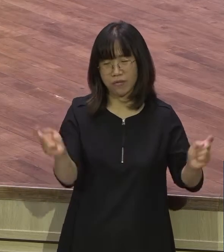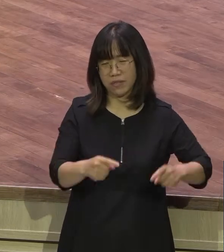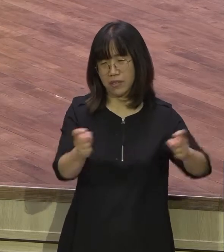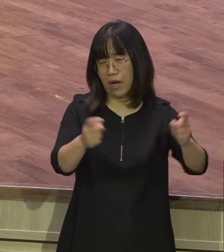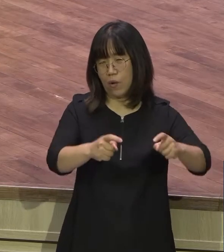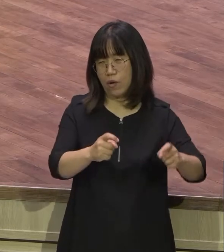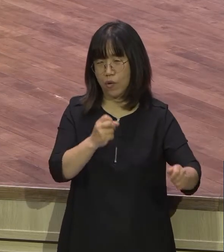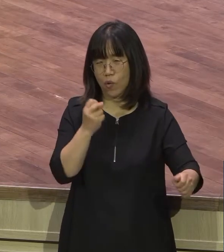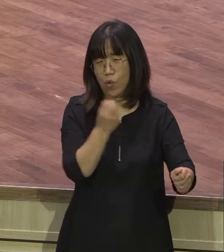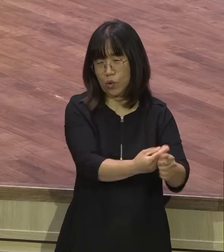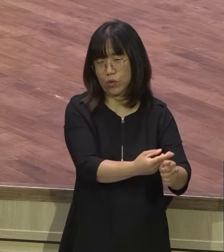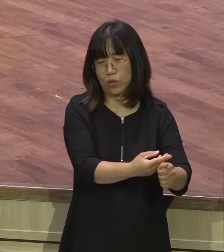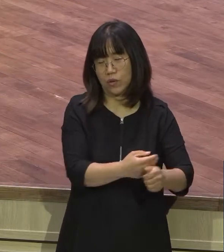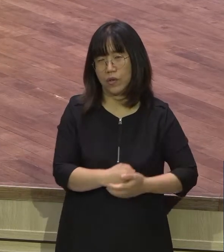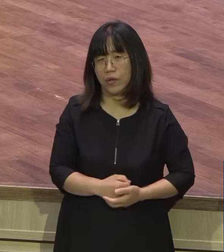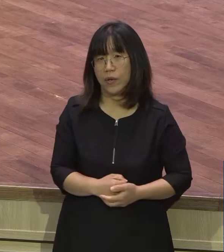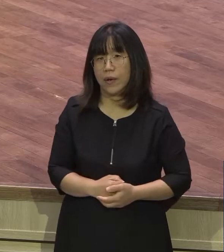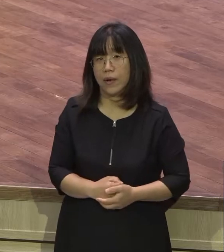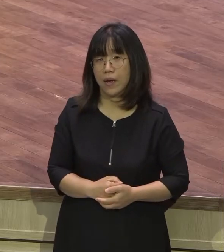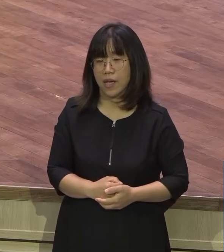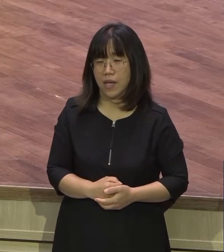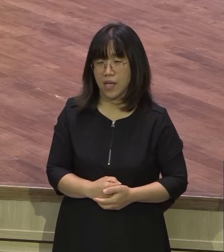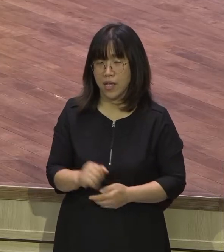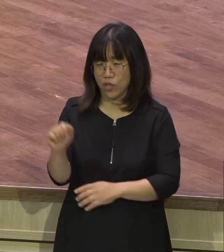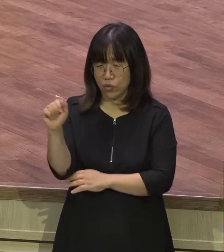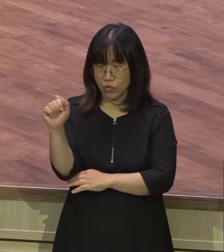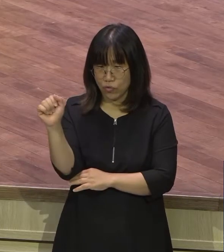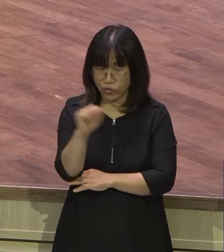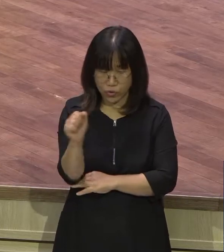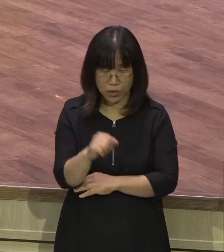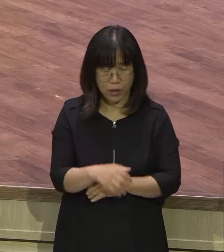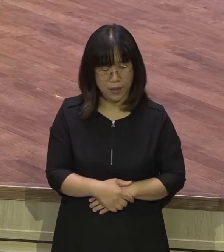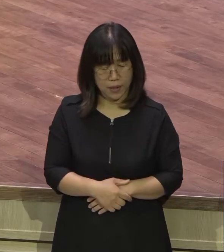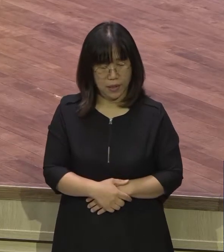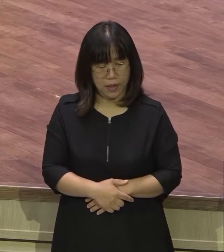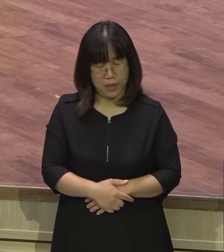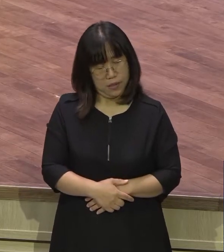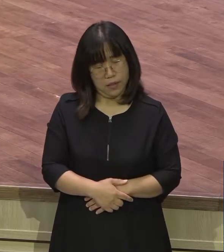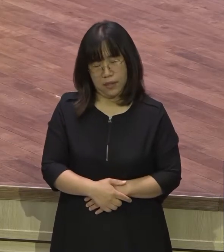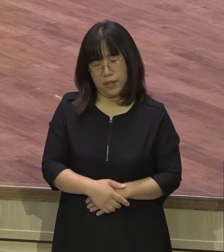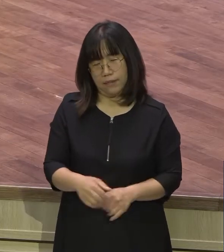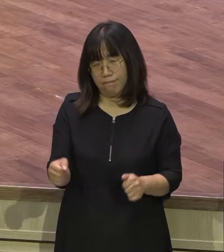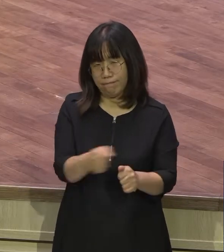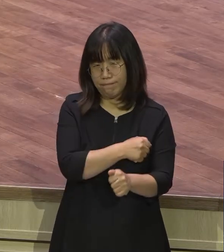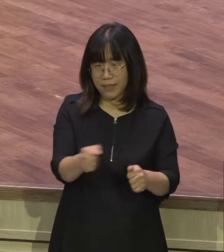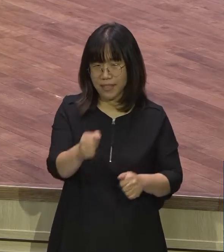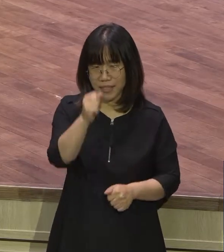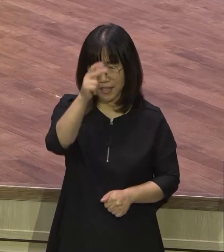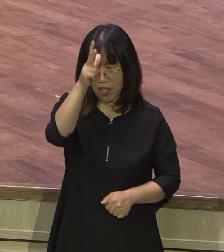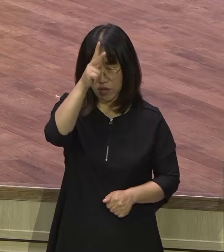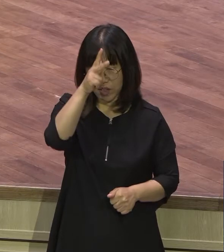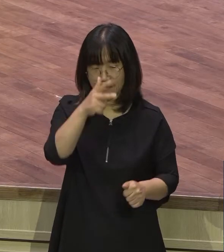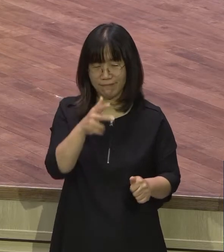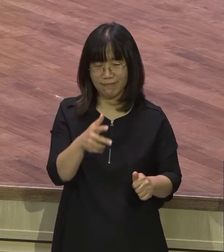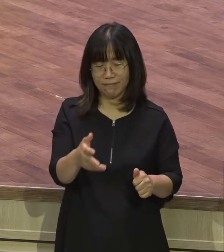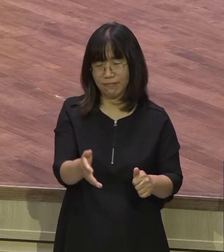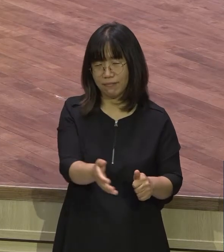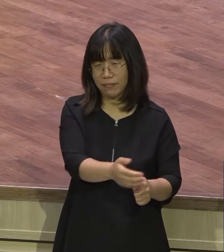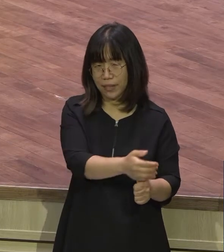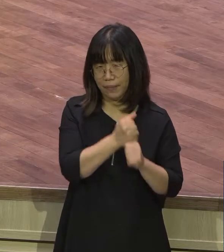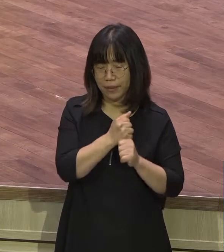싸우고 그러니까 운전기사 식모들 두들 패고 교도 경찰서가 그게 뭔 짓입니까